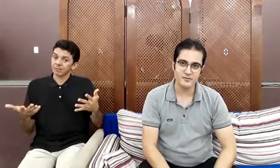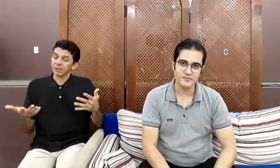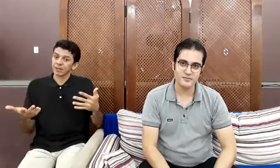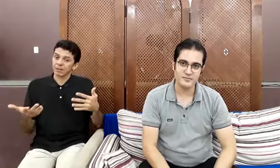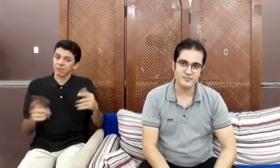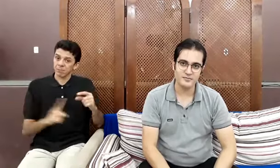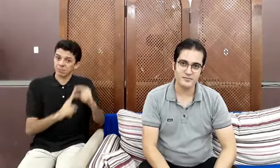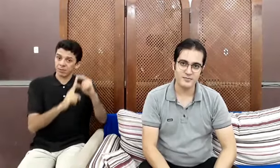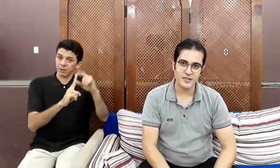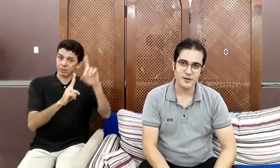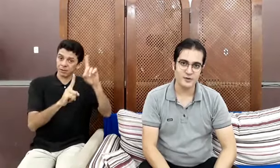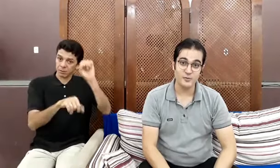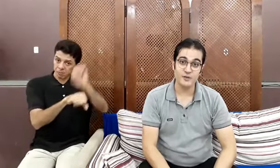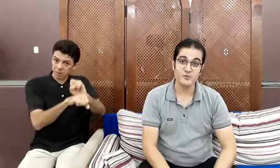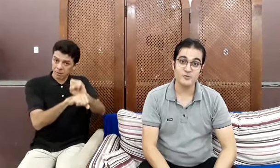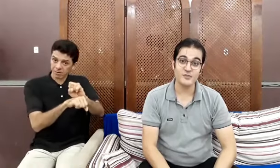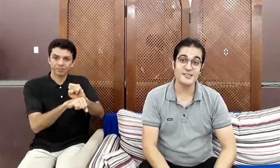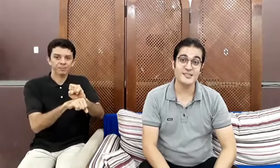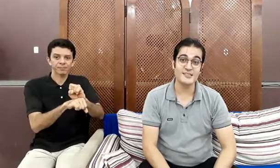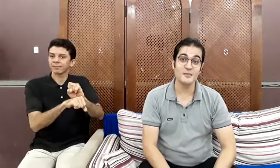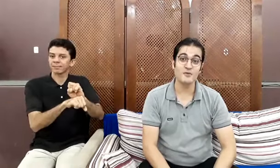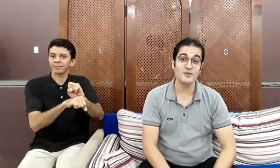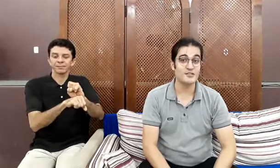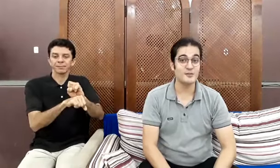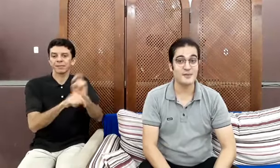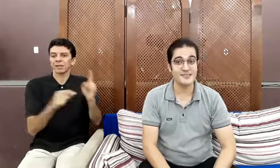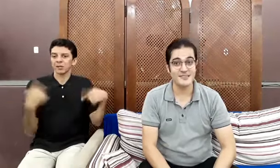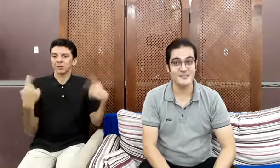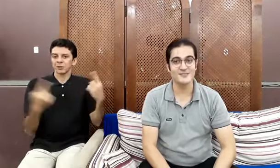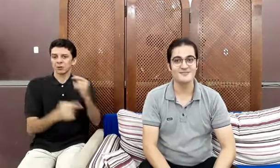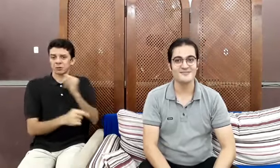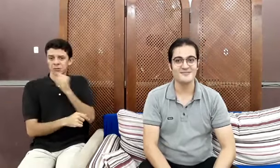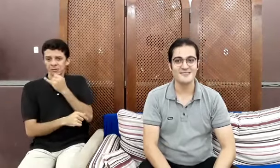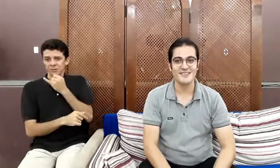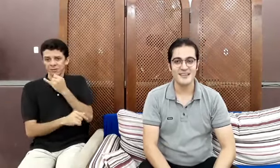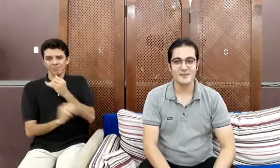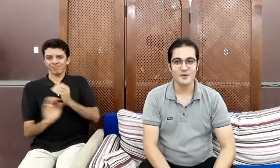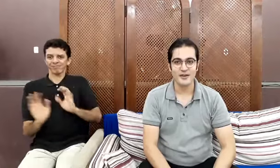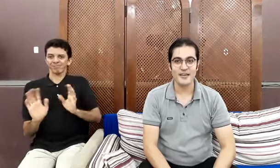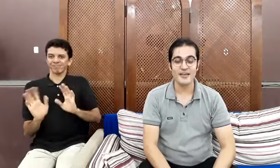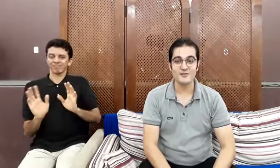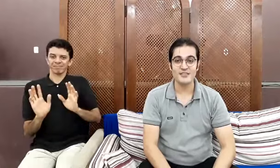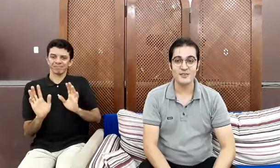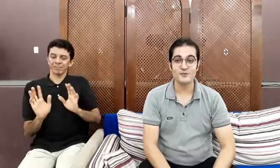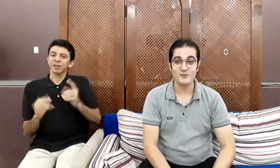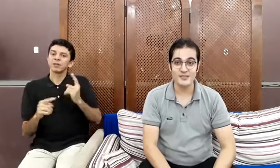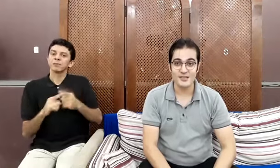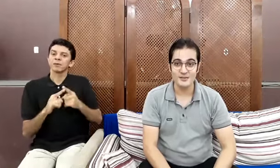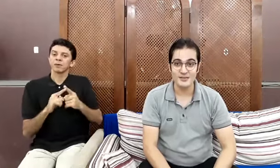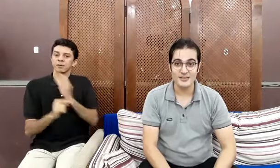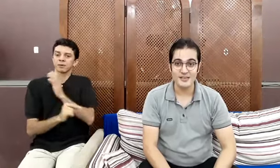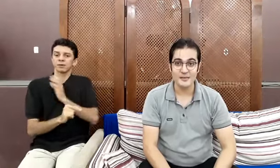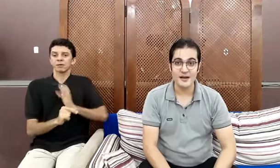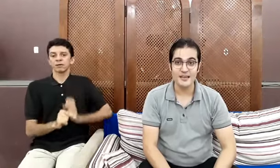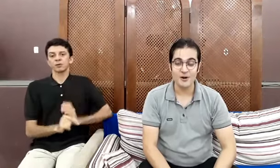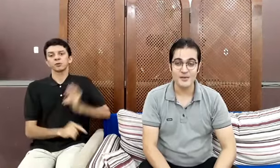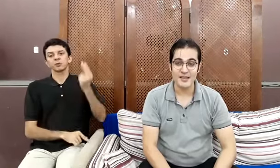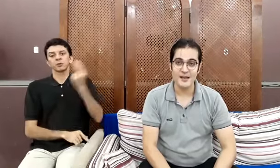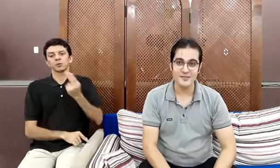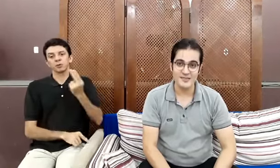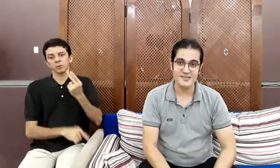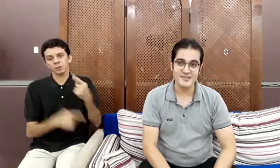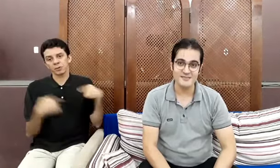preso. E nós não podemos nos entristecer pelo que nós estamos passando, porque Cristo está nos usando para que a